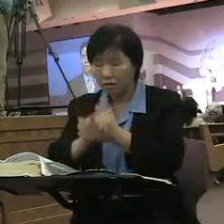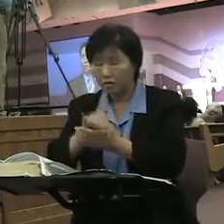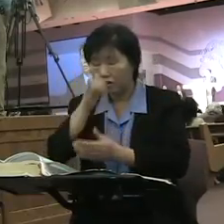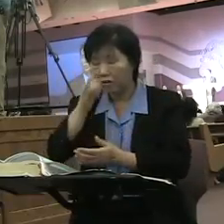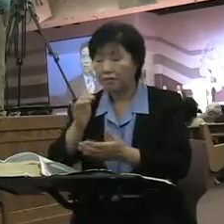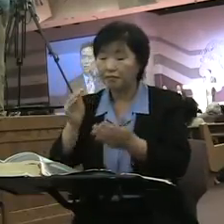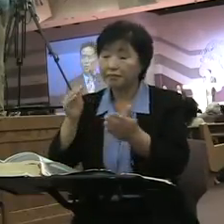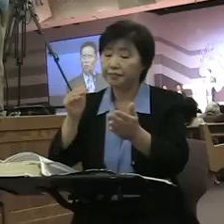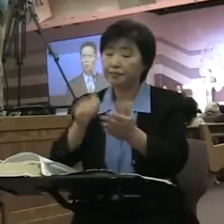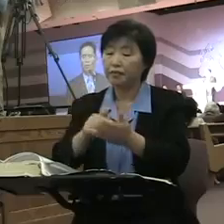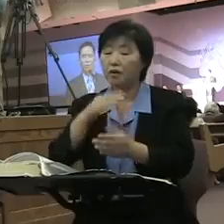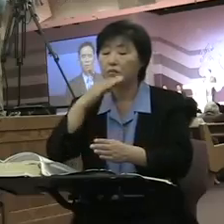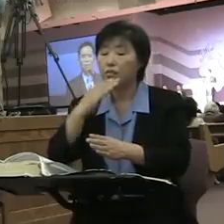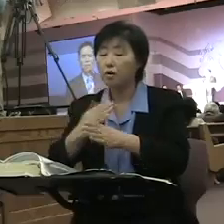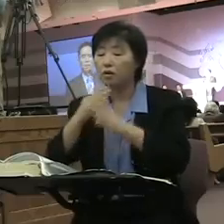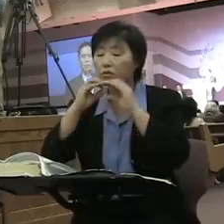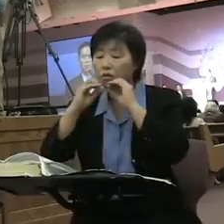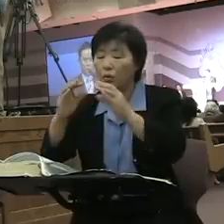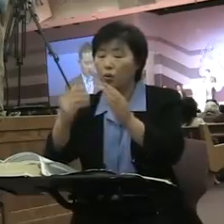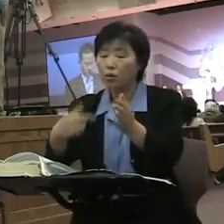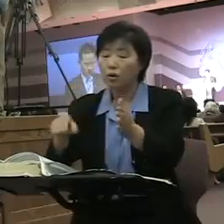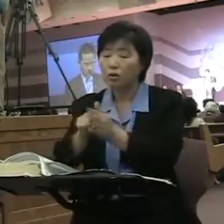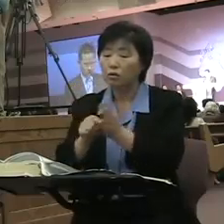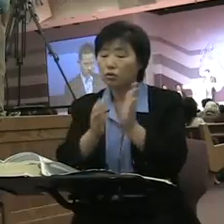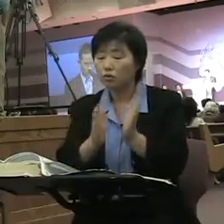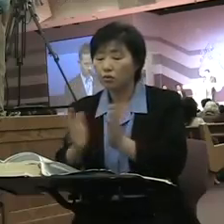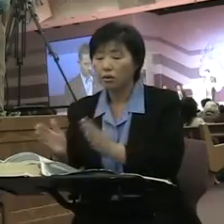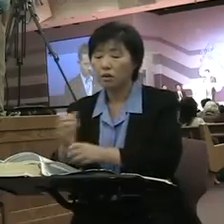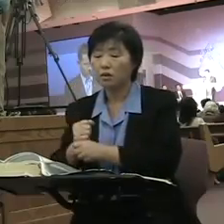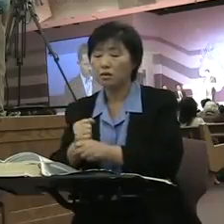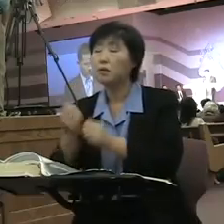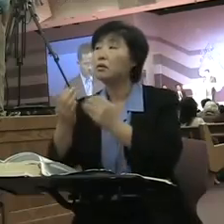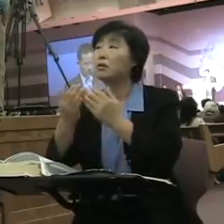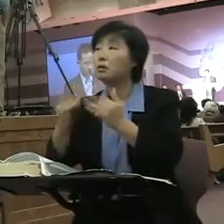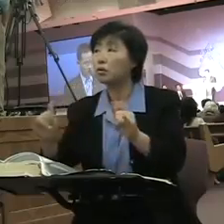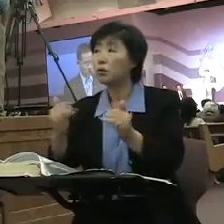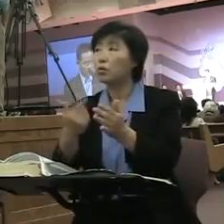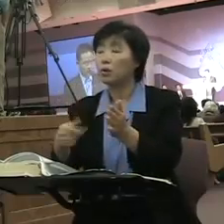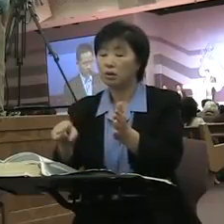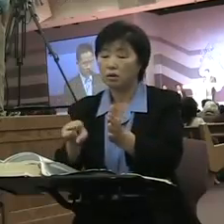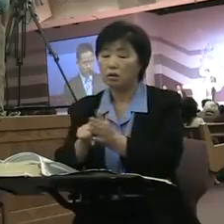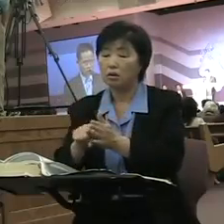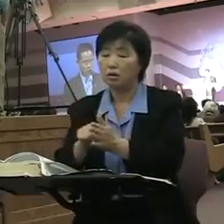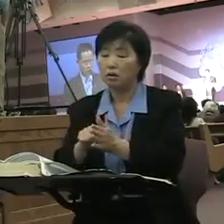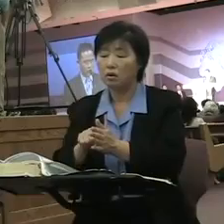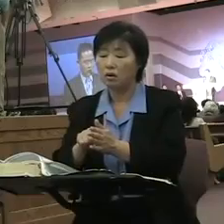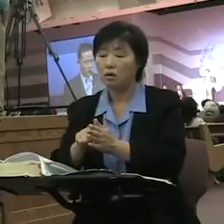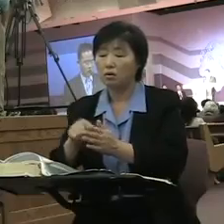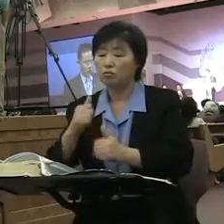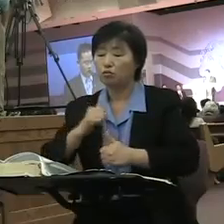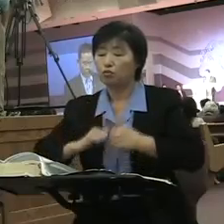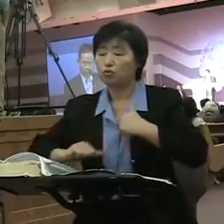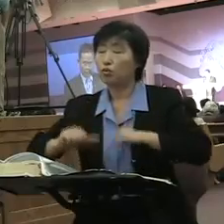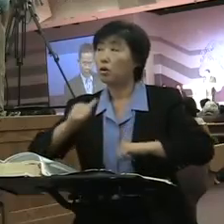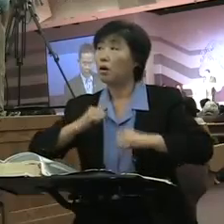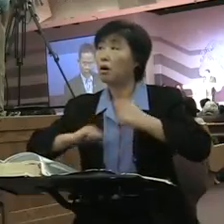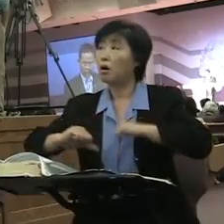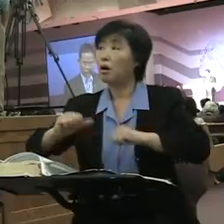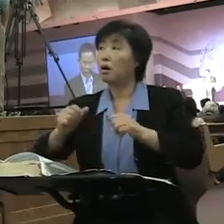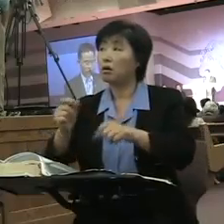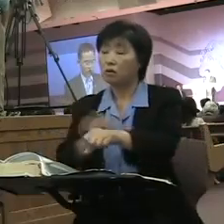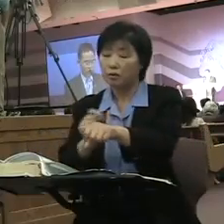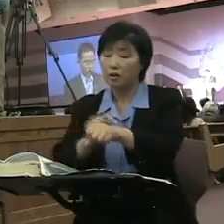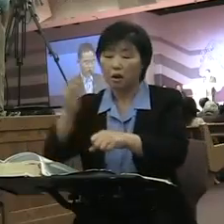특별히 북한 선교를 위해서 준비하시고 기도하시는 분들을 위해서 이 뮤지컬을